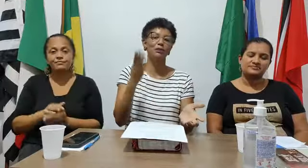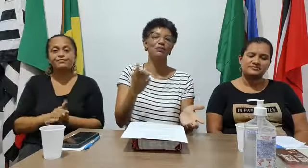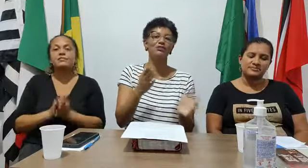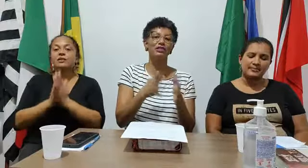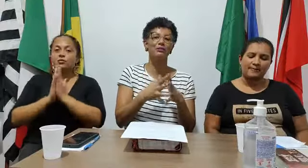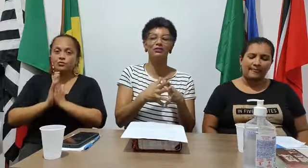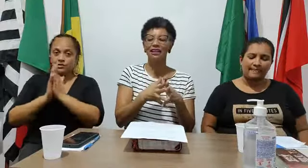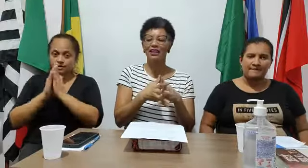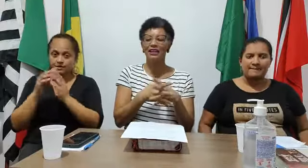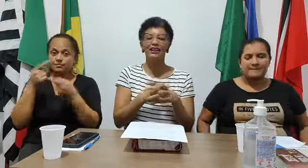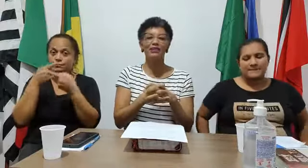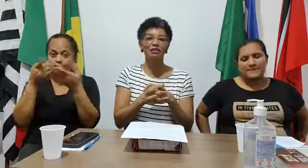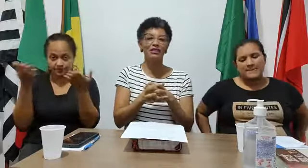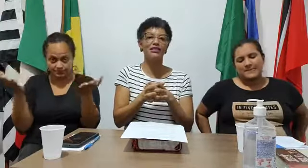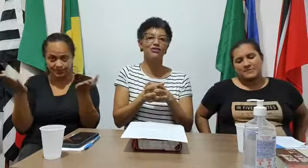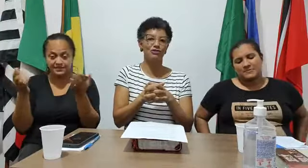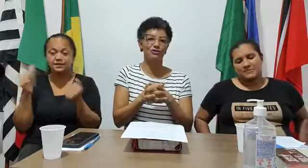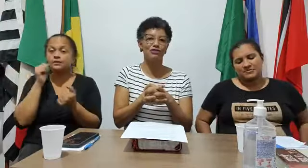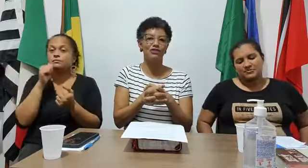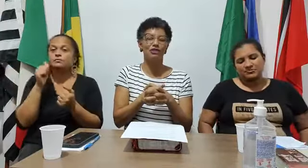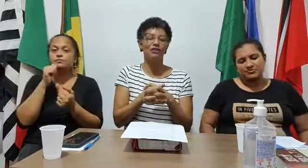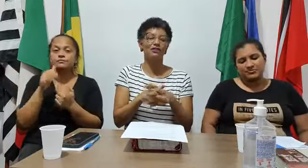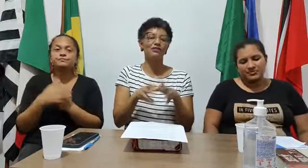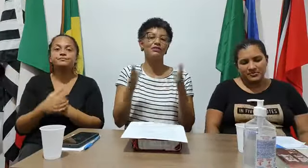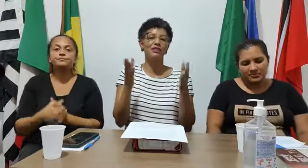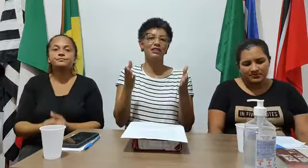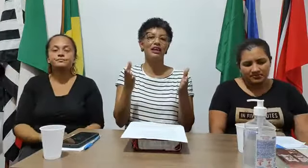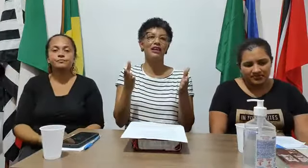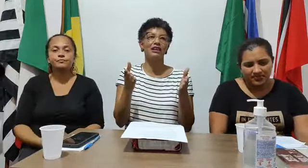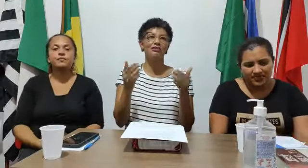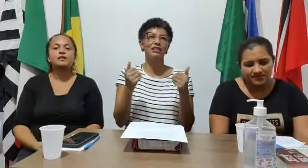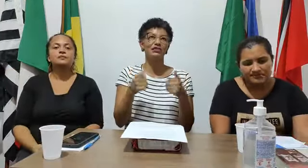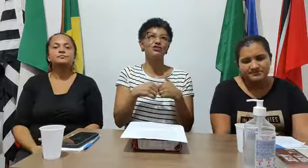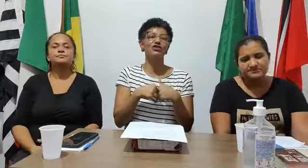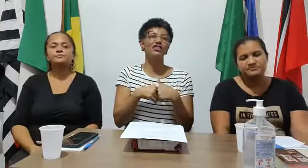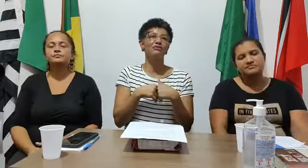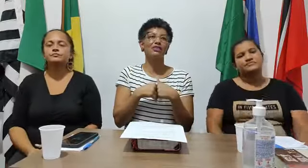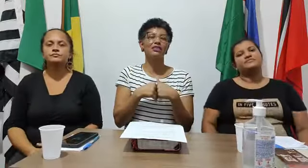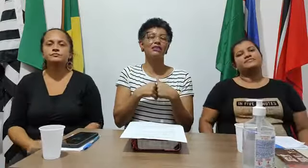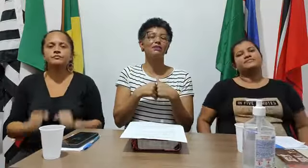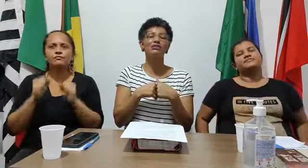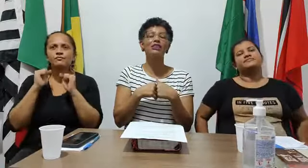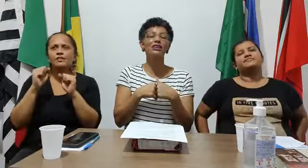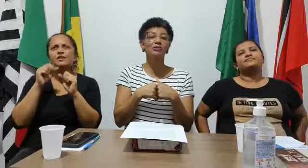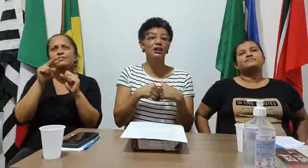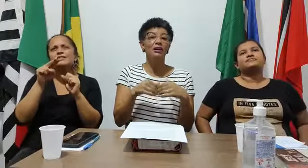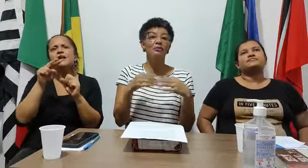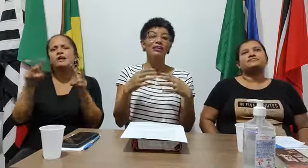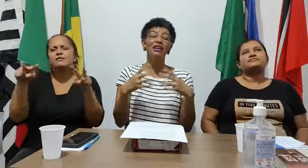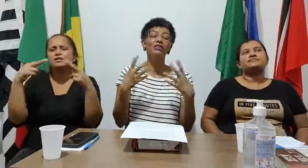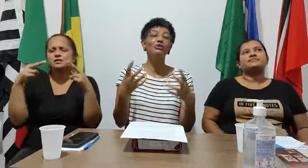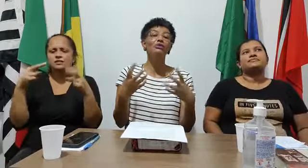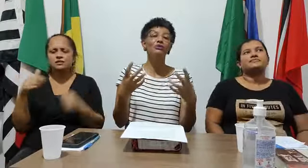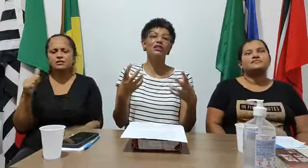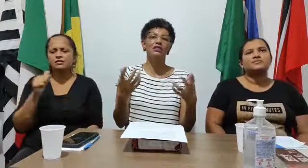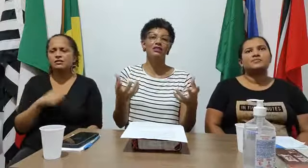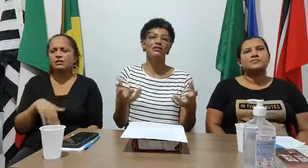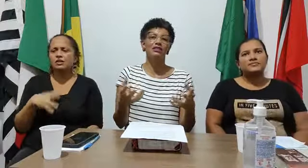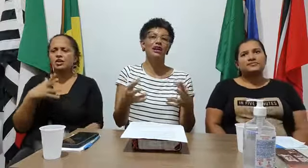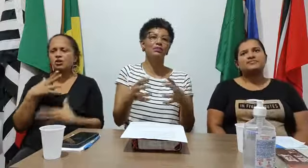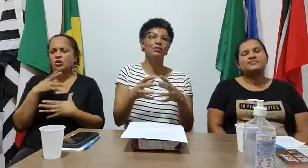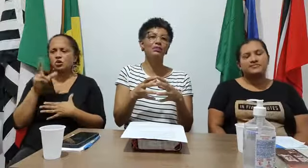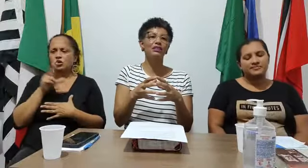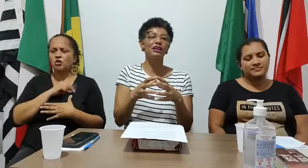vamos orar por você, mulher, que nos assiste hoje. Talvez você está nos assistindo e falando assim, meu Deus, por que eu não ouvi